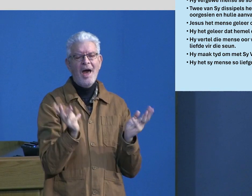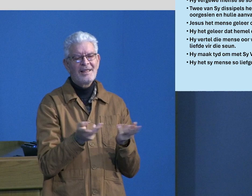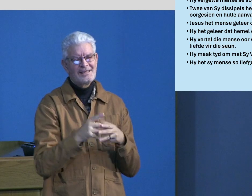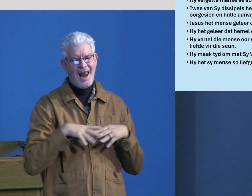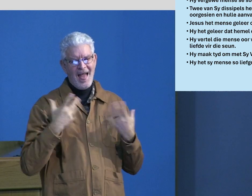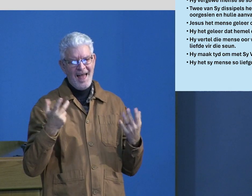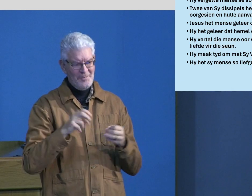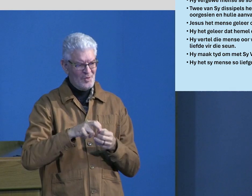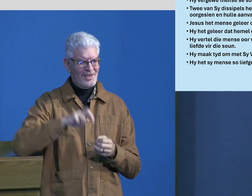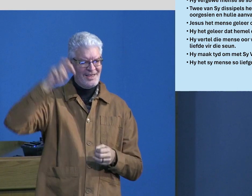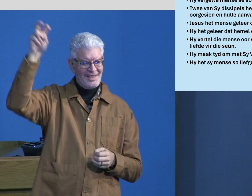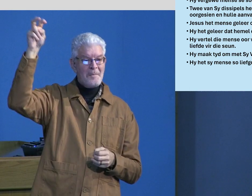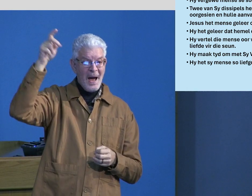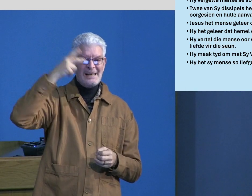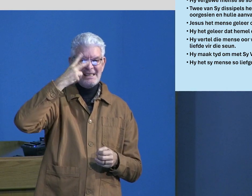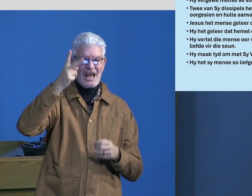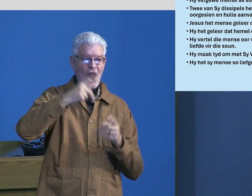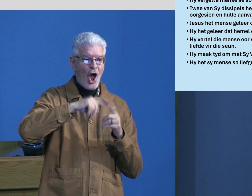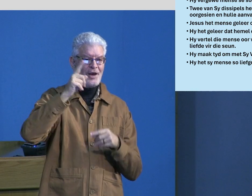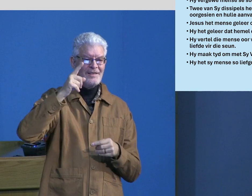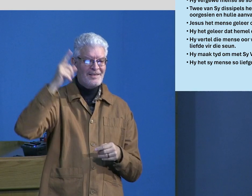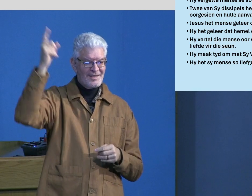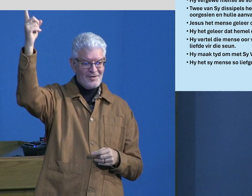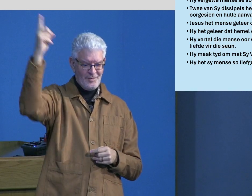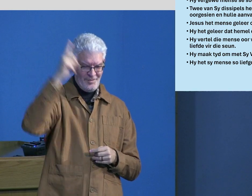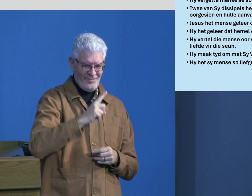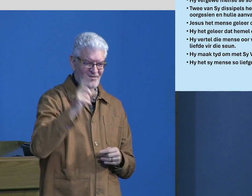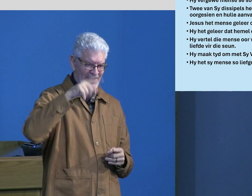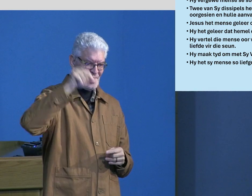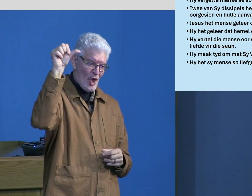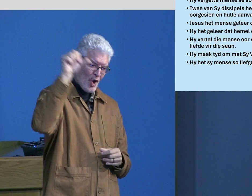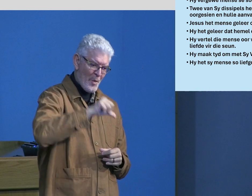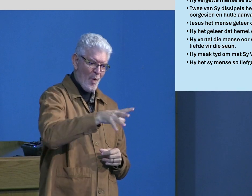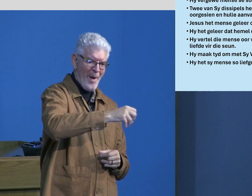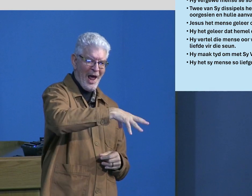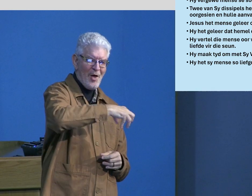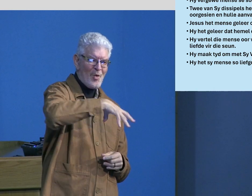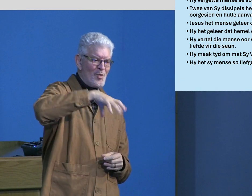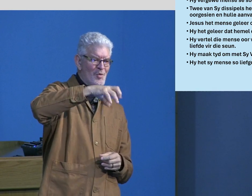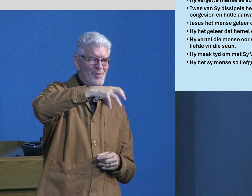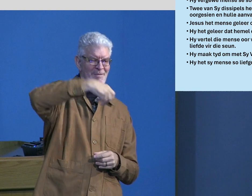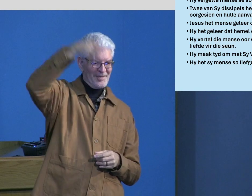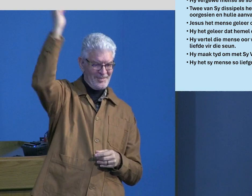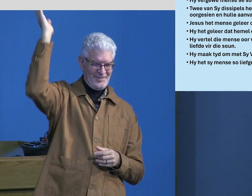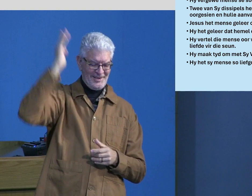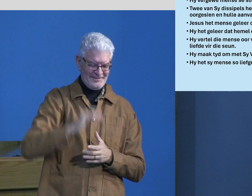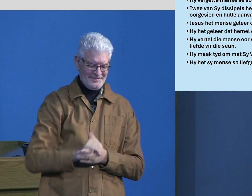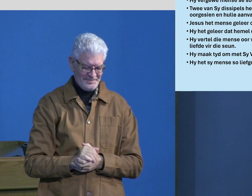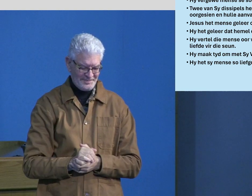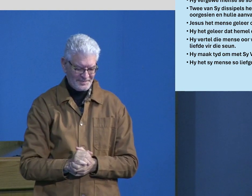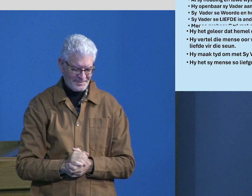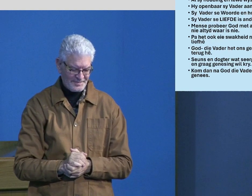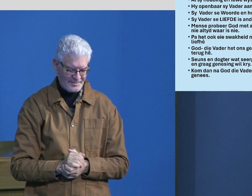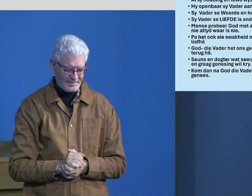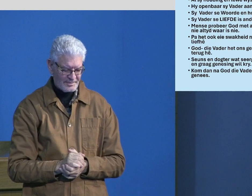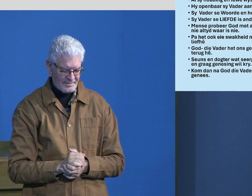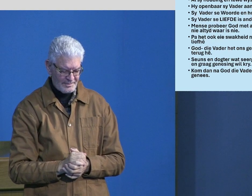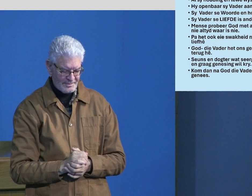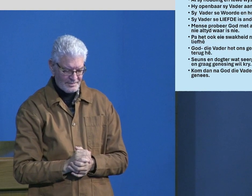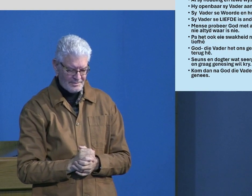werk op aarde was voltooi gewees en hy het ook uitgesien, maar hy sien ook uit om ons weer te kom haal.